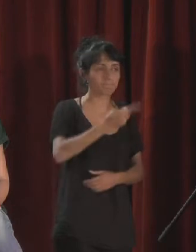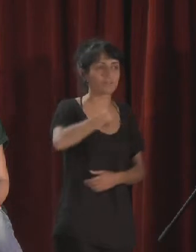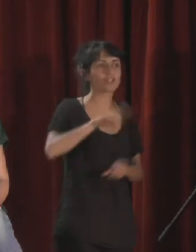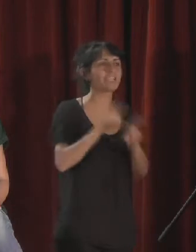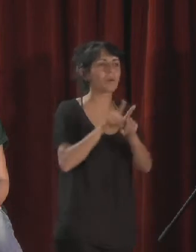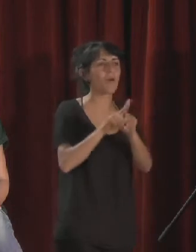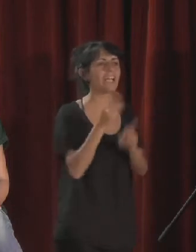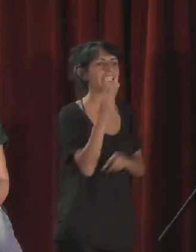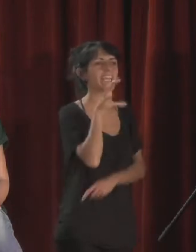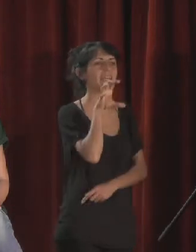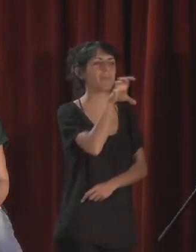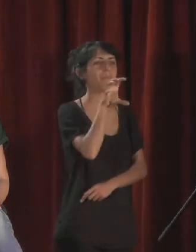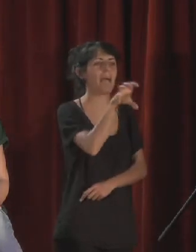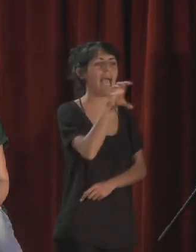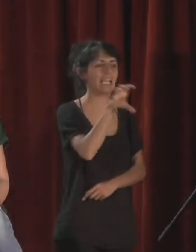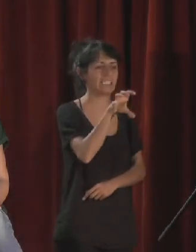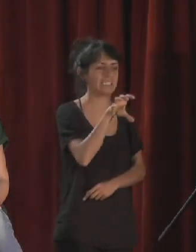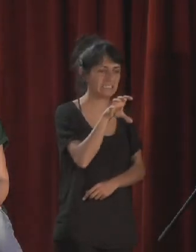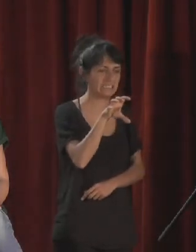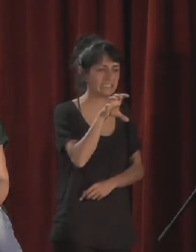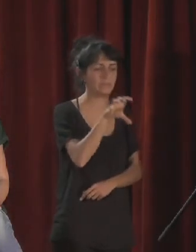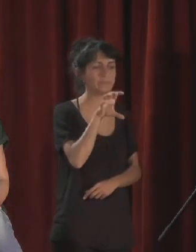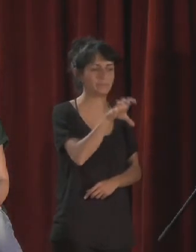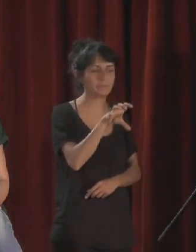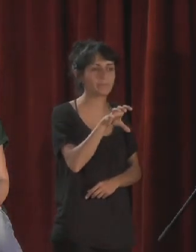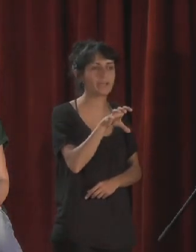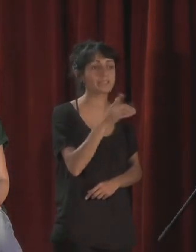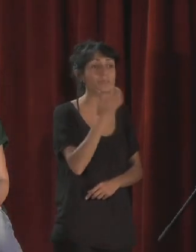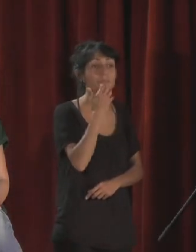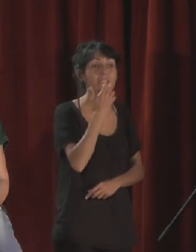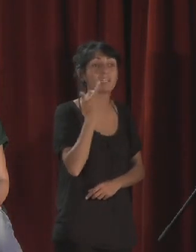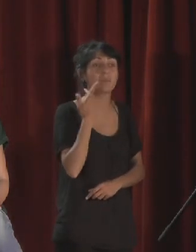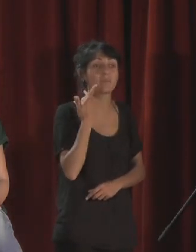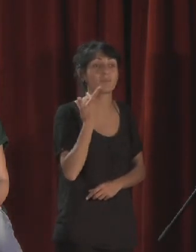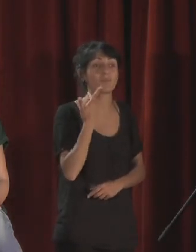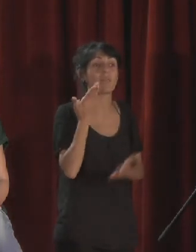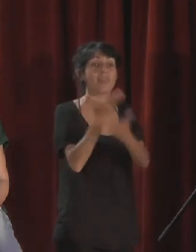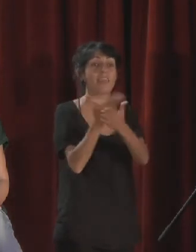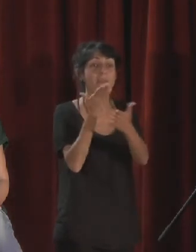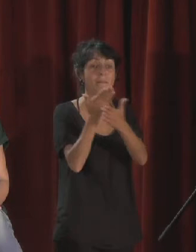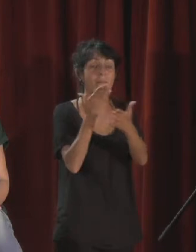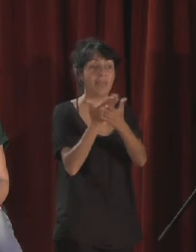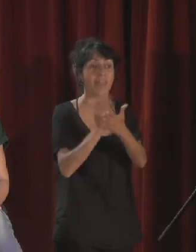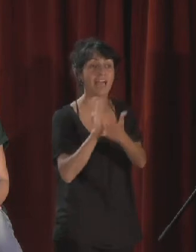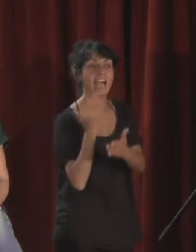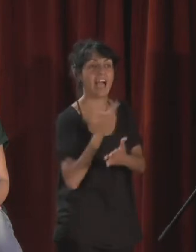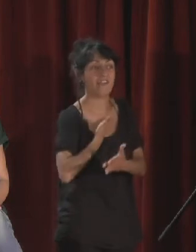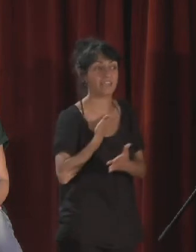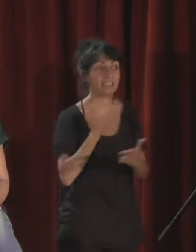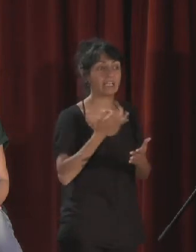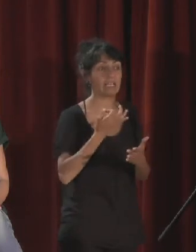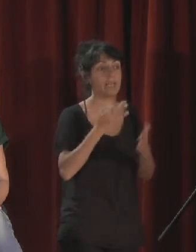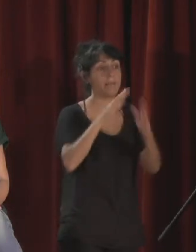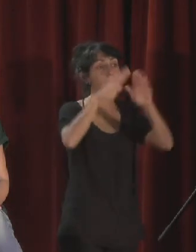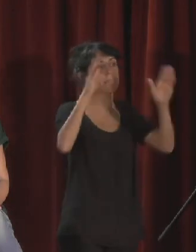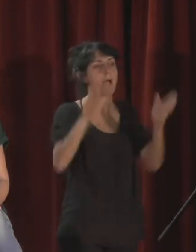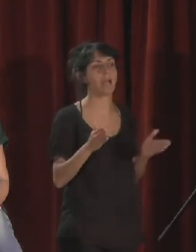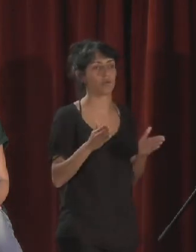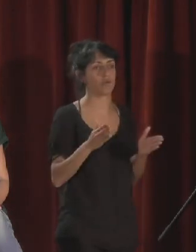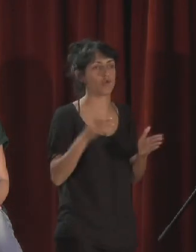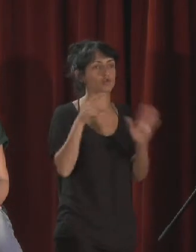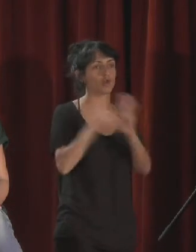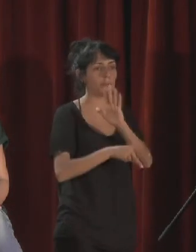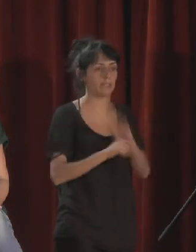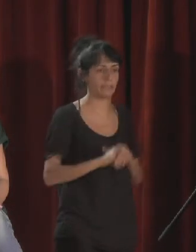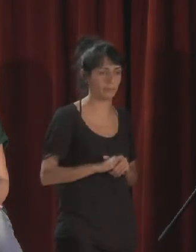terceiro. Moitas desas demandas son de 900 millóns de euros. Moitas afectan precisamente a un marco normativo absolutamente kafkiano